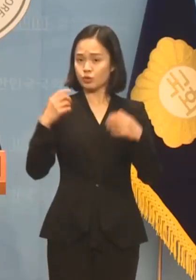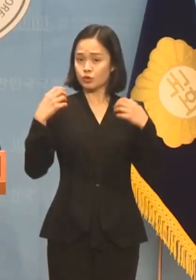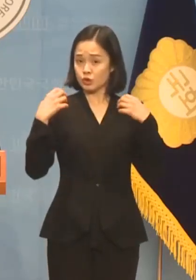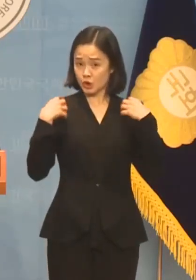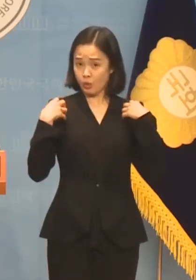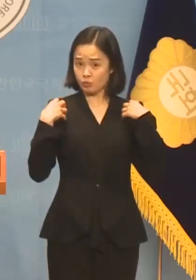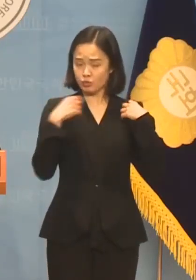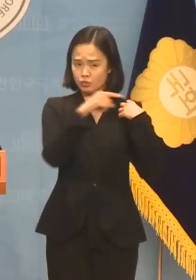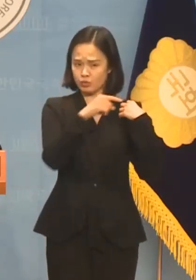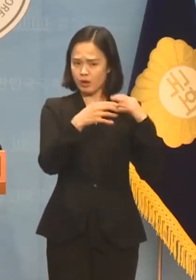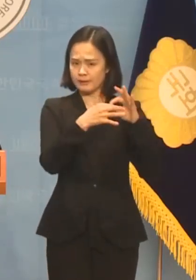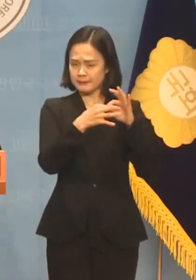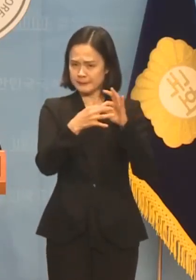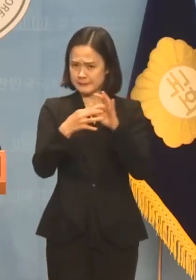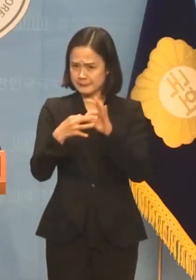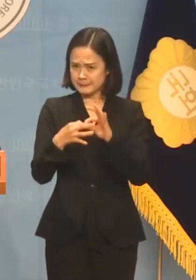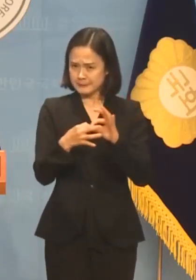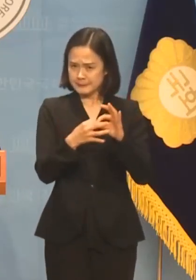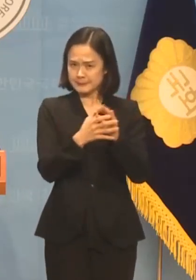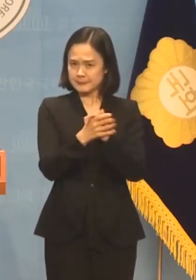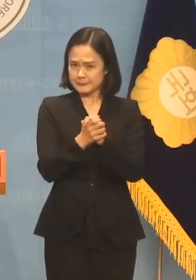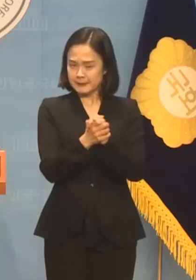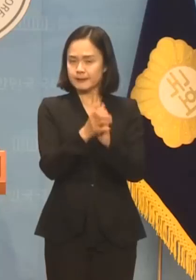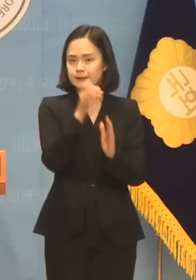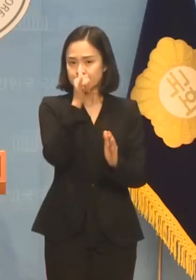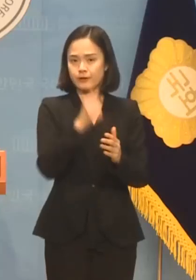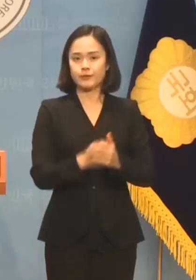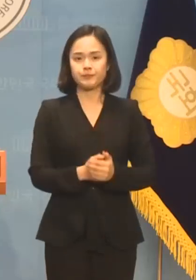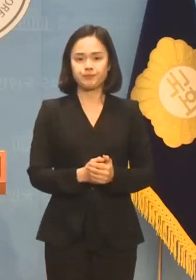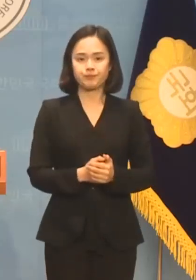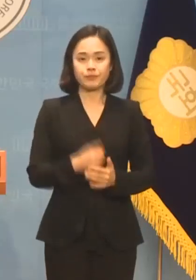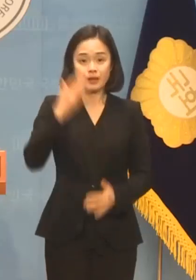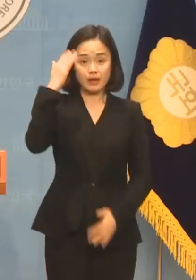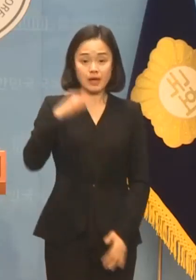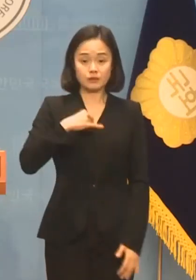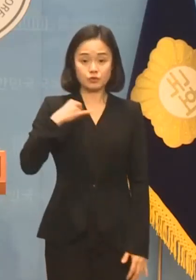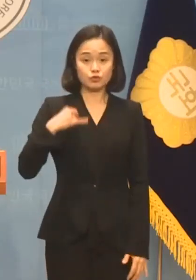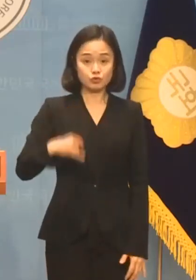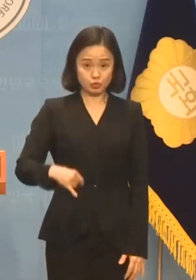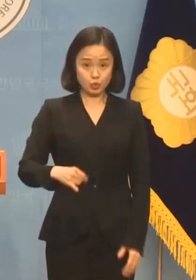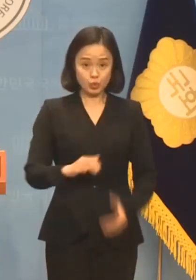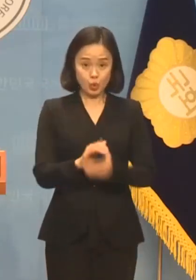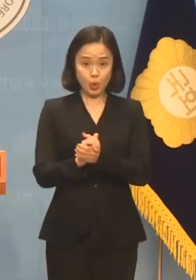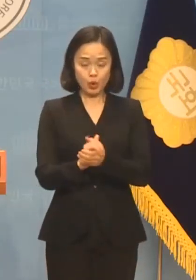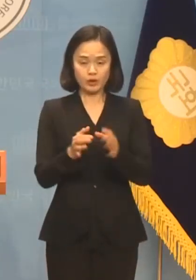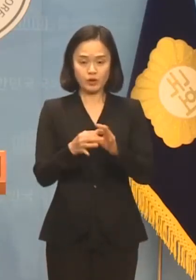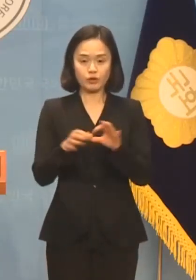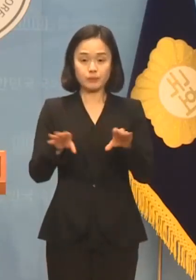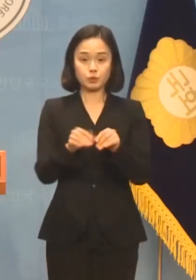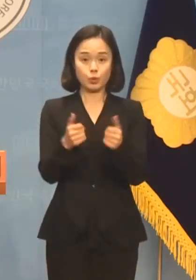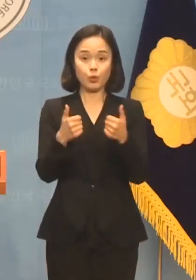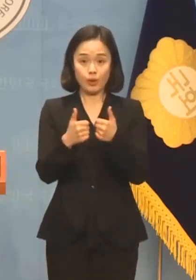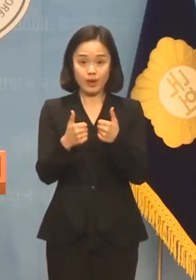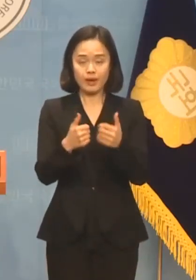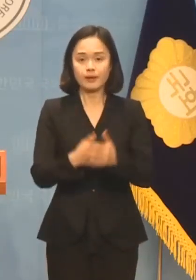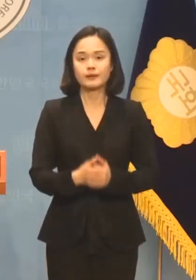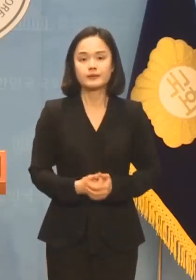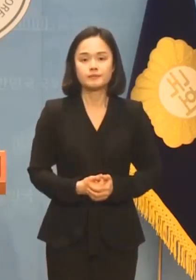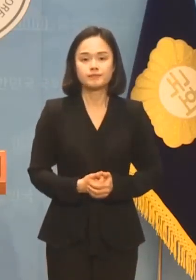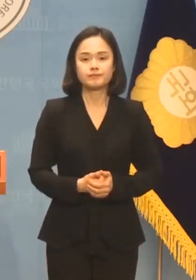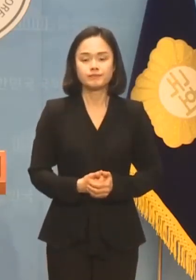것으로 알려지고 있습니다. 한중 우호 연합총회는 주한 중국 대사관의 지원을